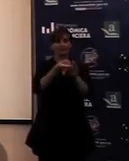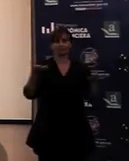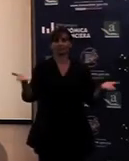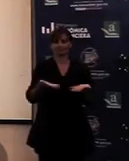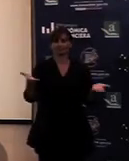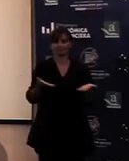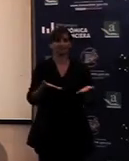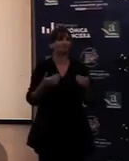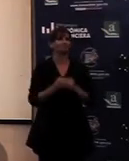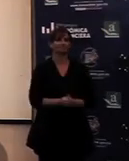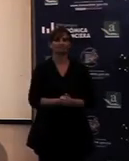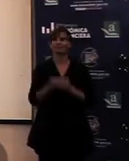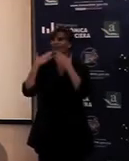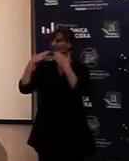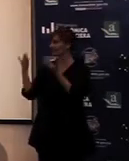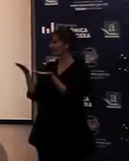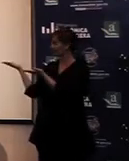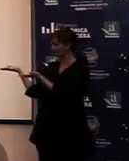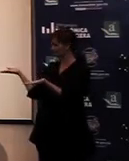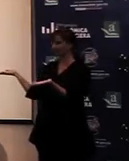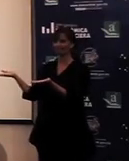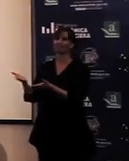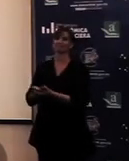Gracias también a los panelistas que me acompañan aquí.